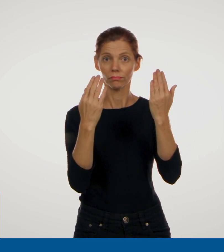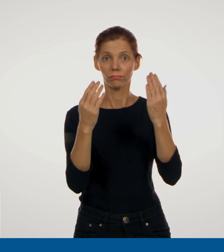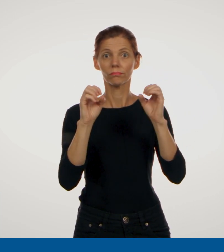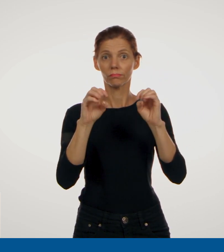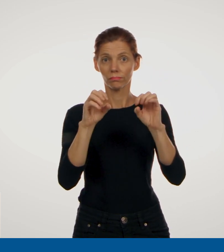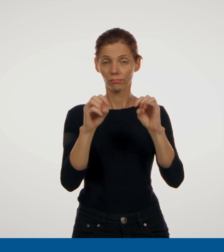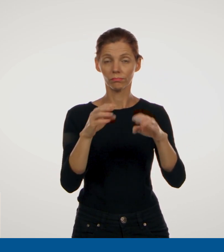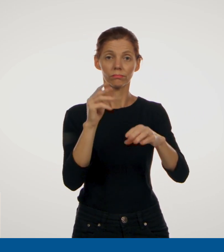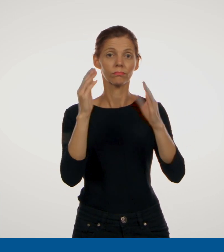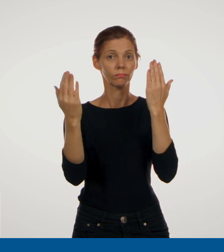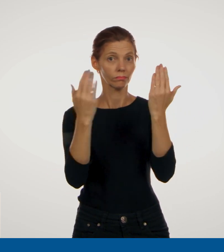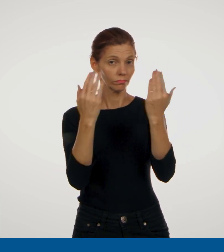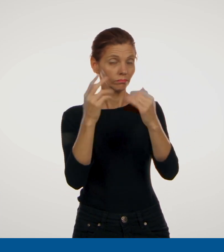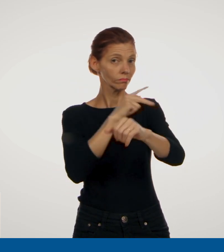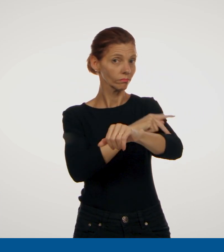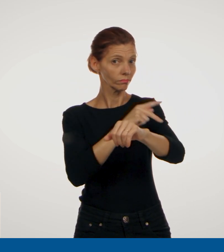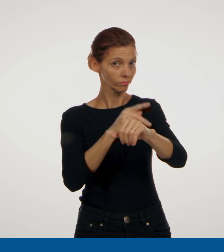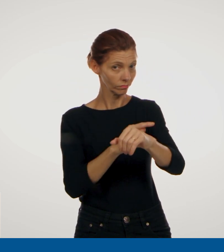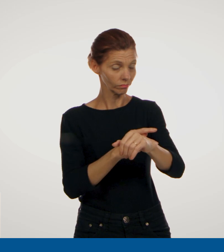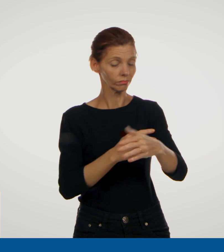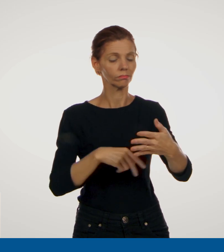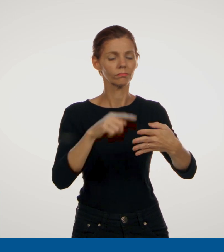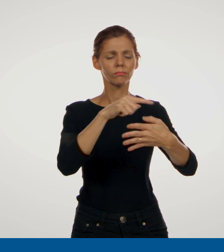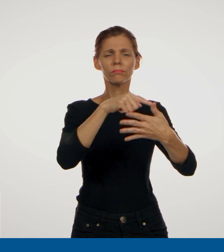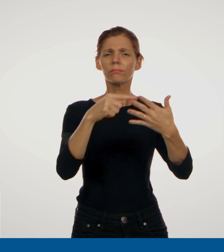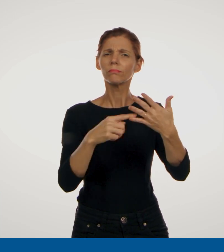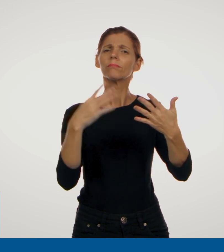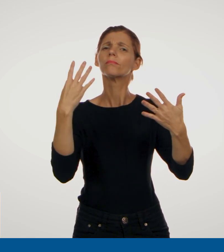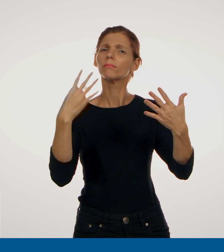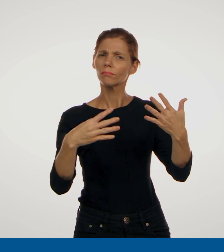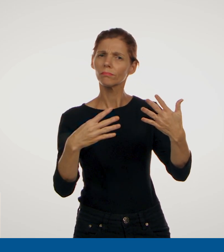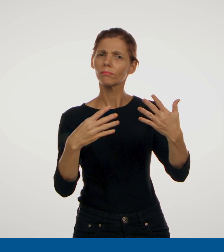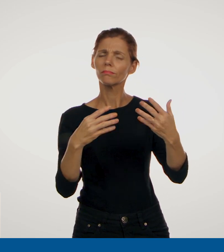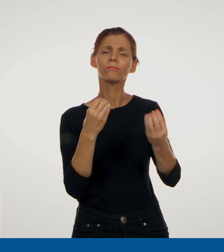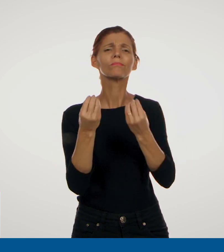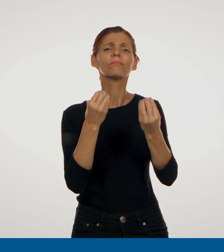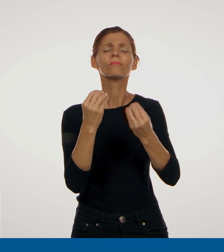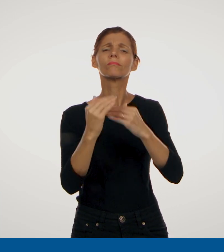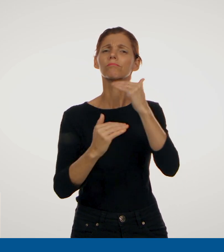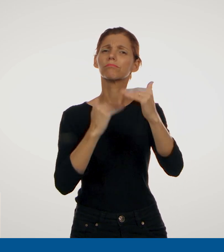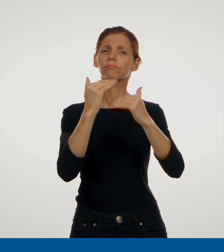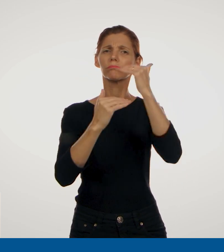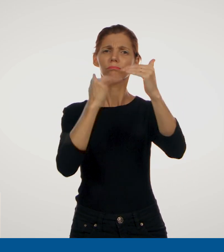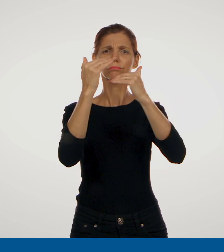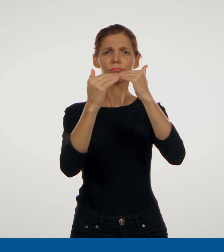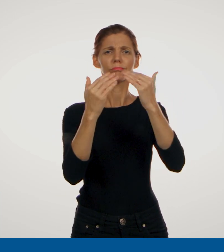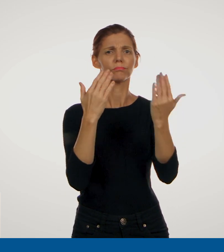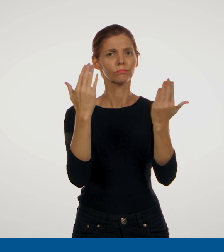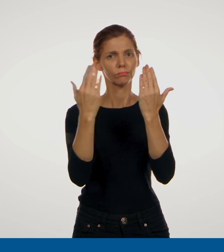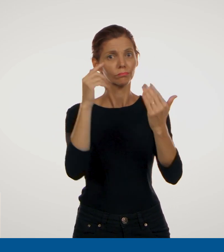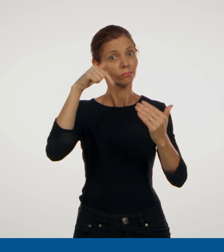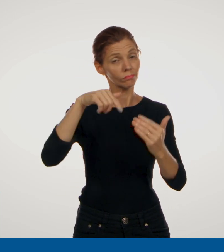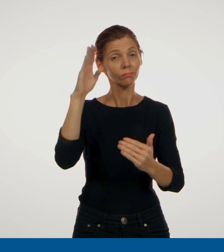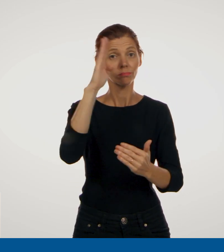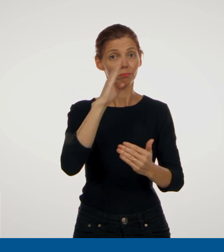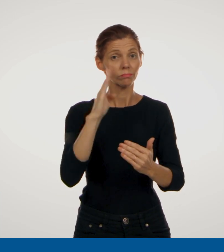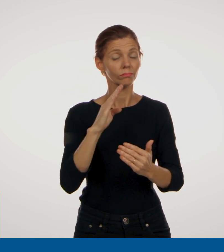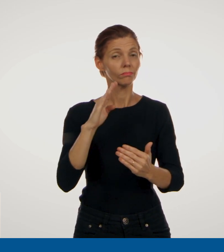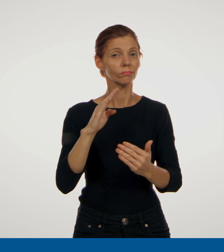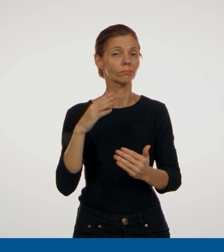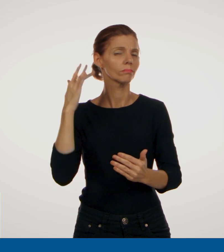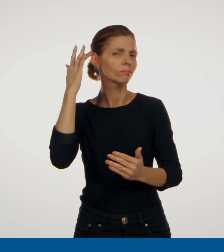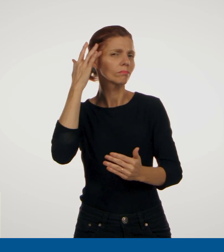e psicopedagogia. Já no tópico 4, veremos todo o processo da psicologia no Brasil, sua origem,